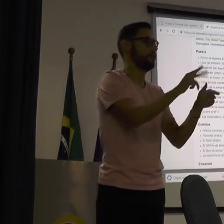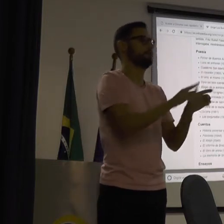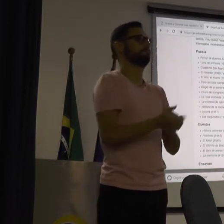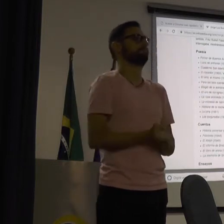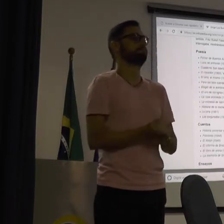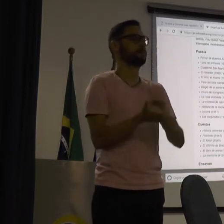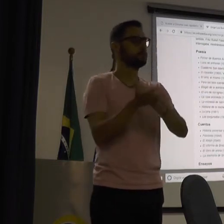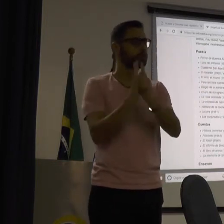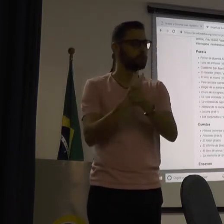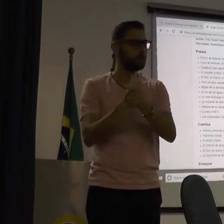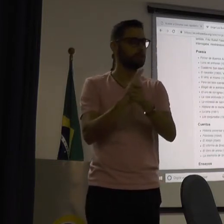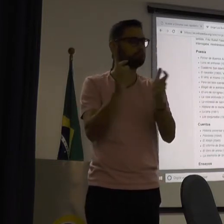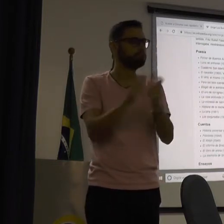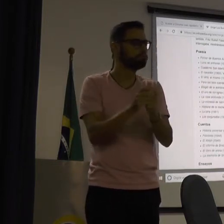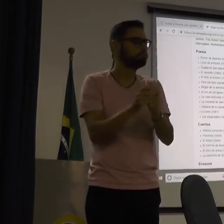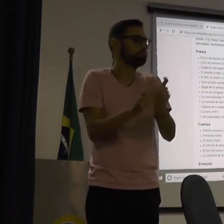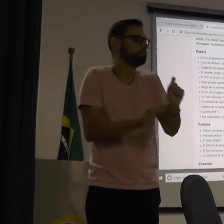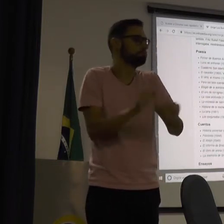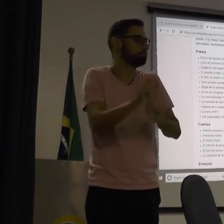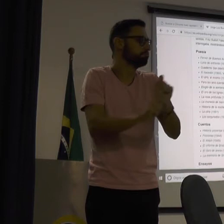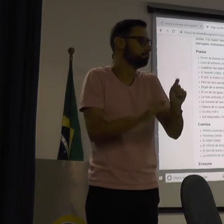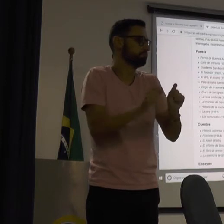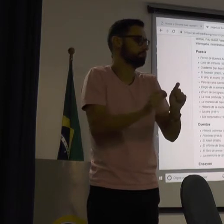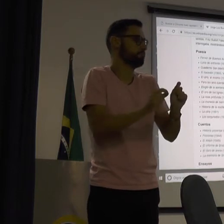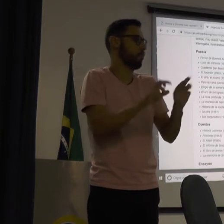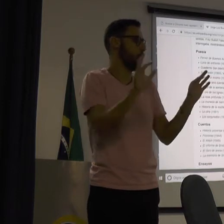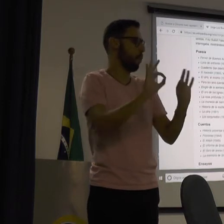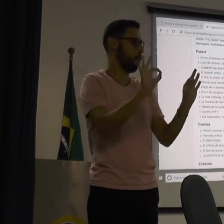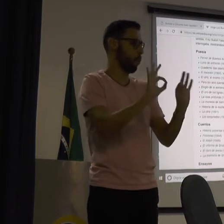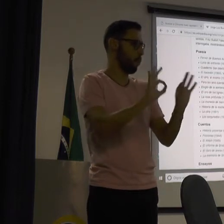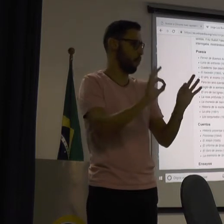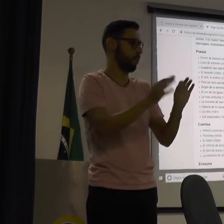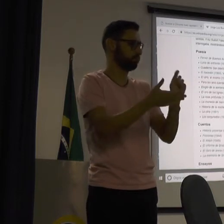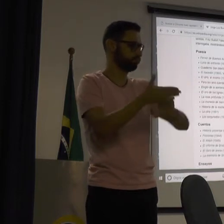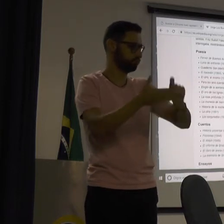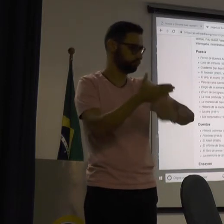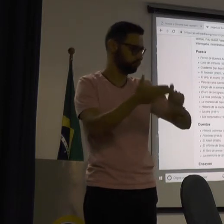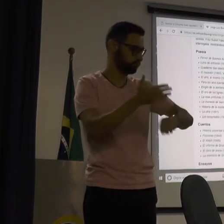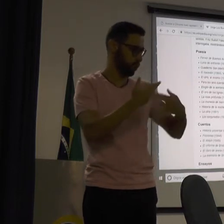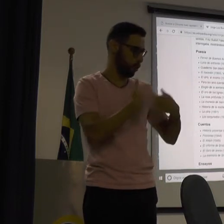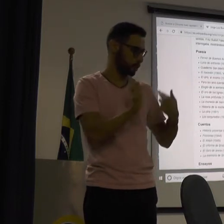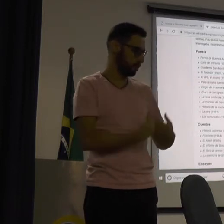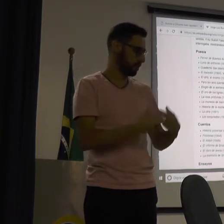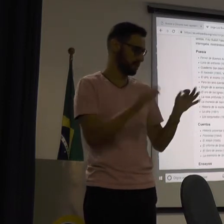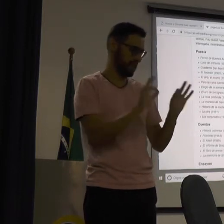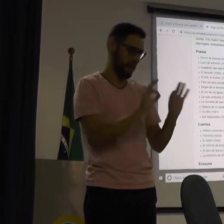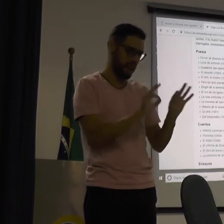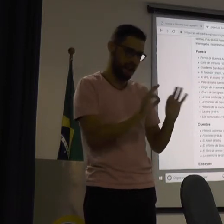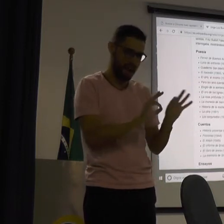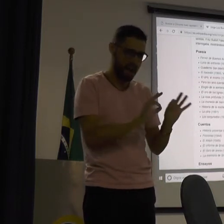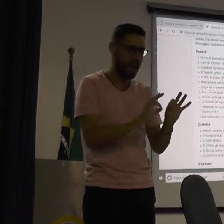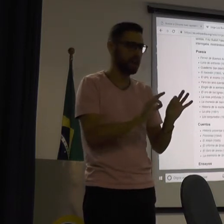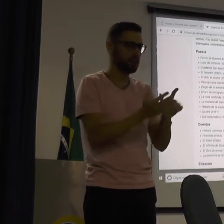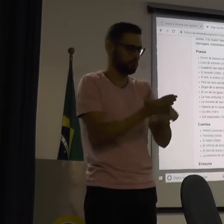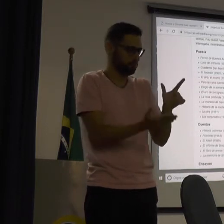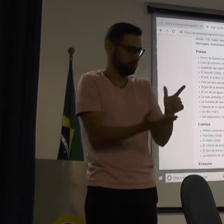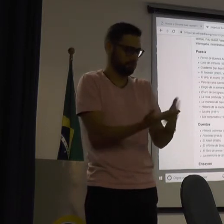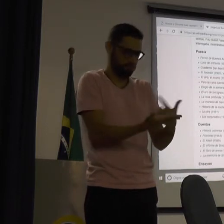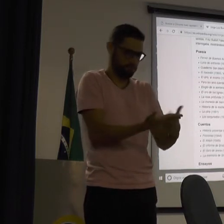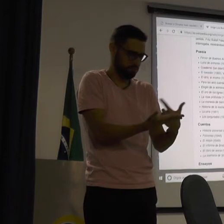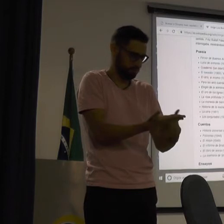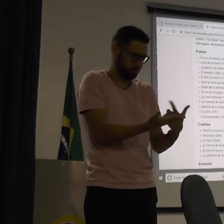menores. Borges também, ele não escreveu nenhum romance, mas ele, além de escrever contos, ensaios e tal, né,